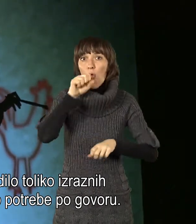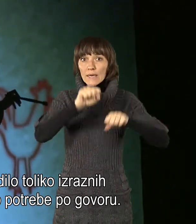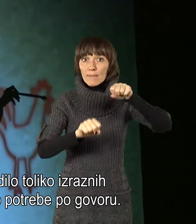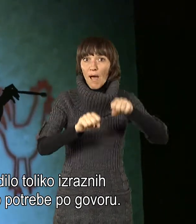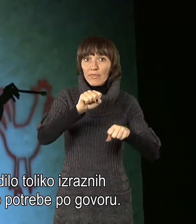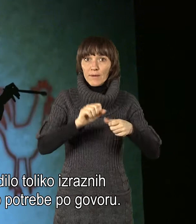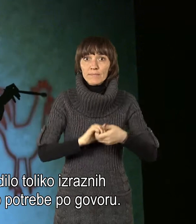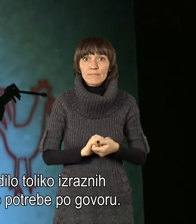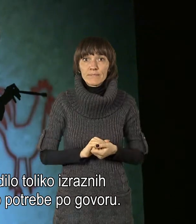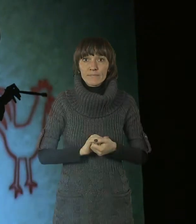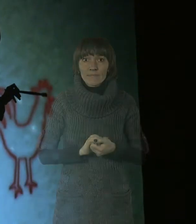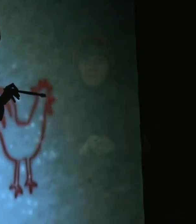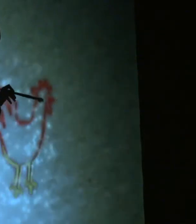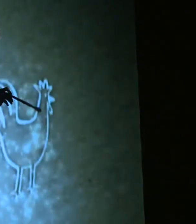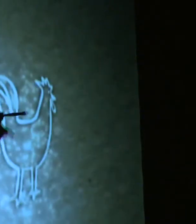po govoru.